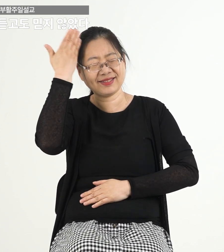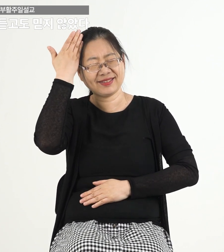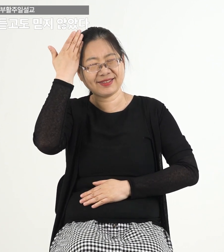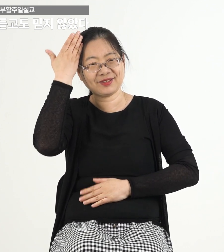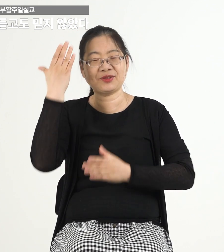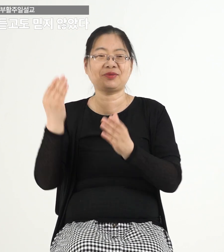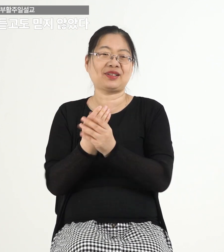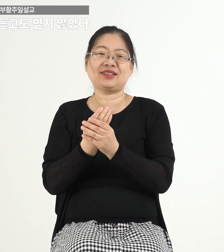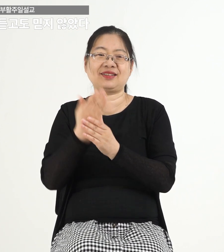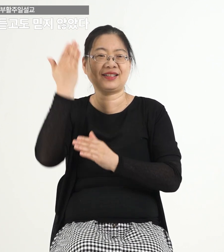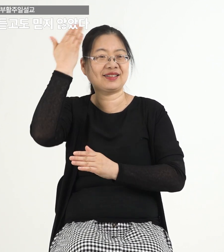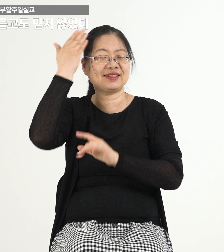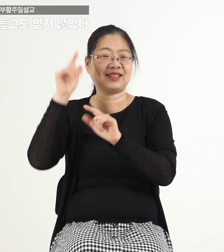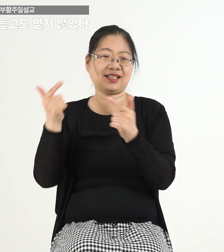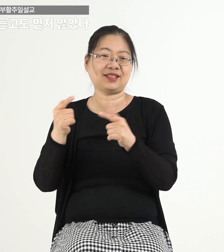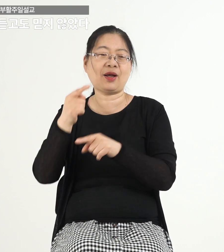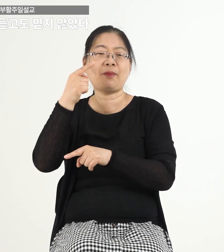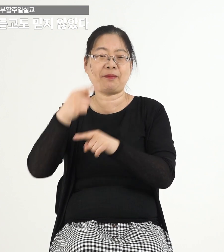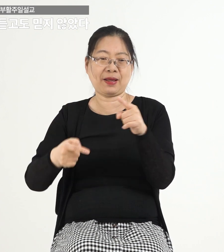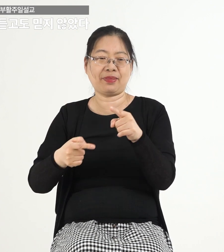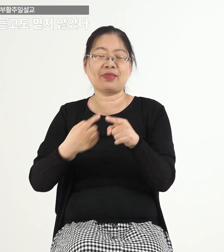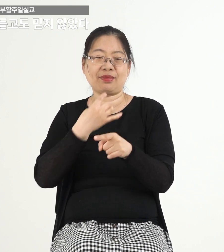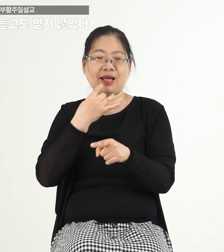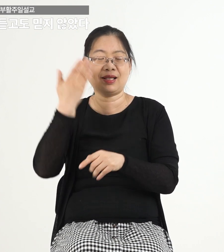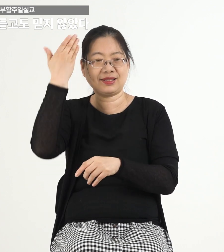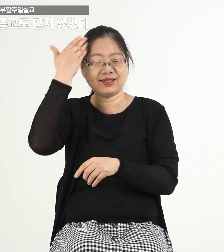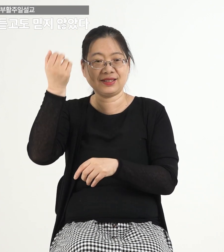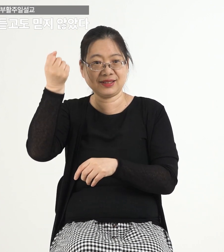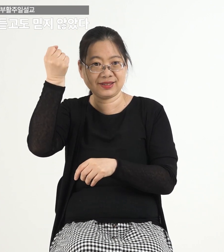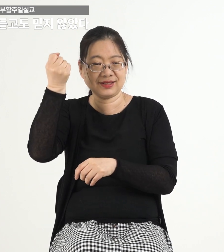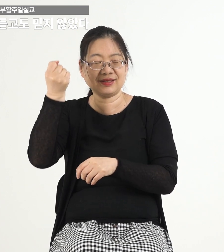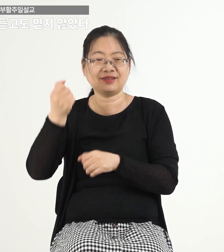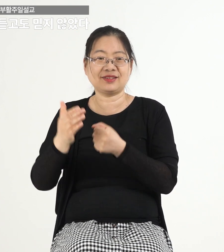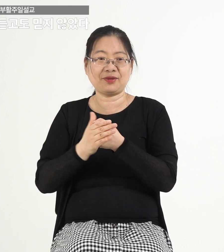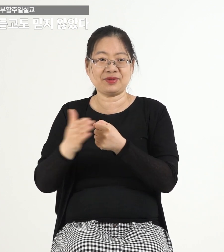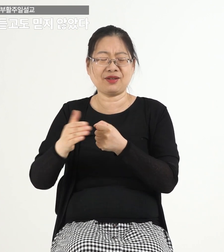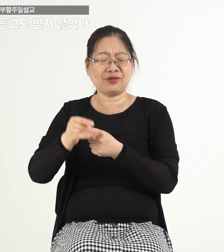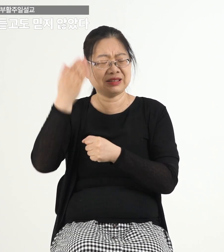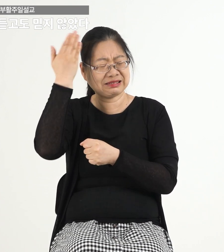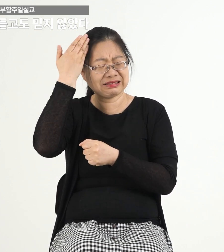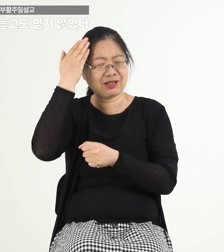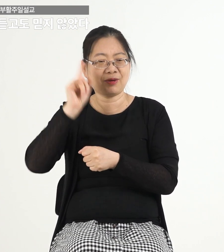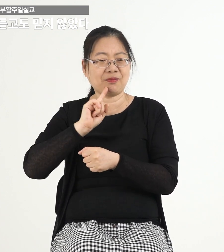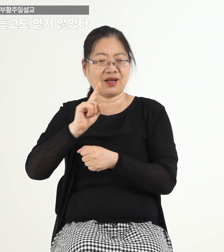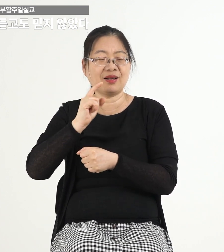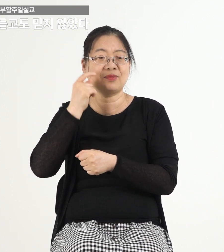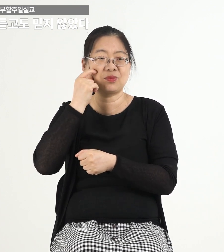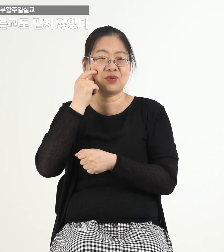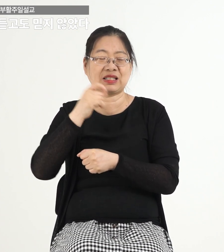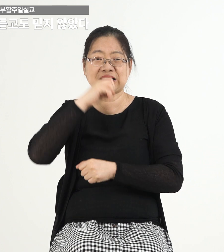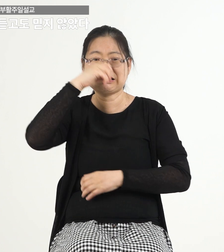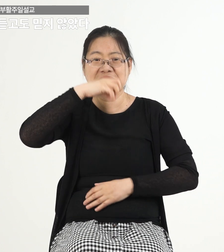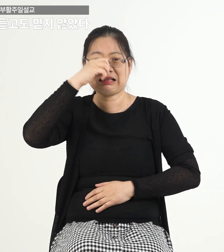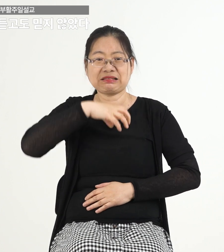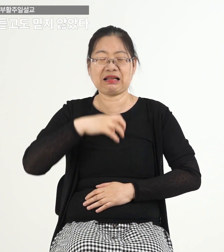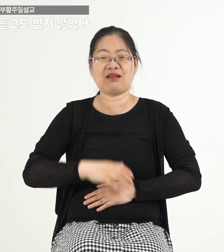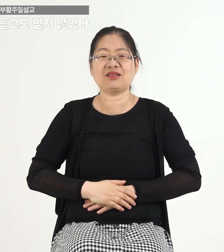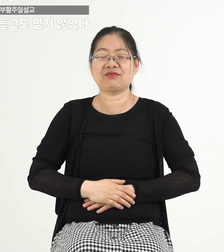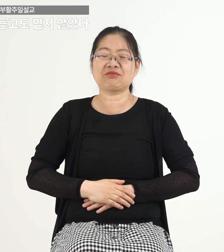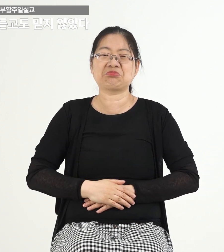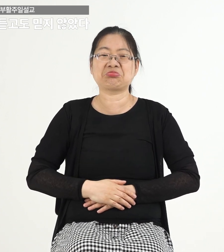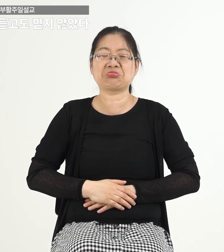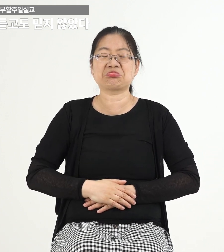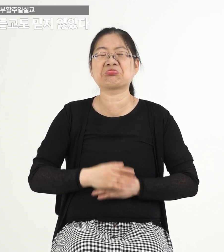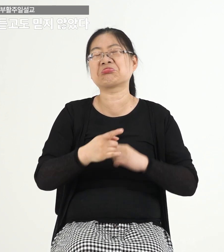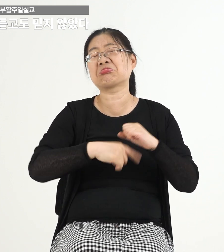지식인데 반쪽짜리 지식은 완전한 지식이 아닙니다. 그건 지식이 아니에요. 그냥